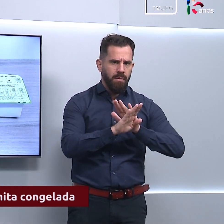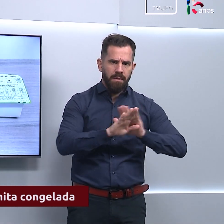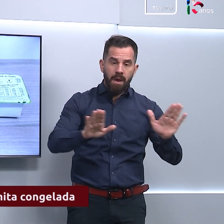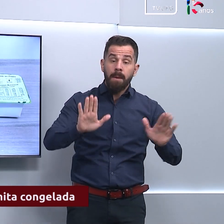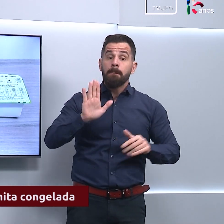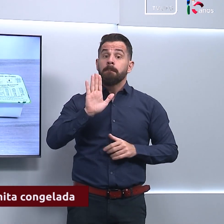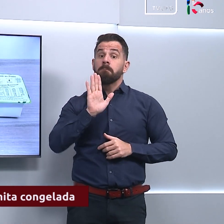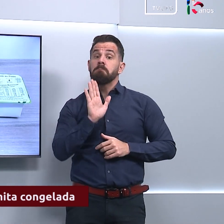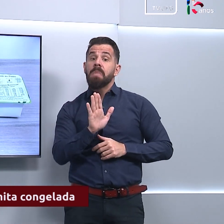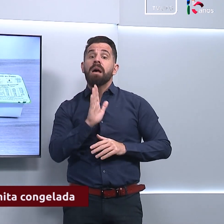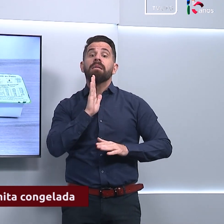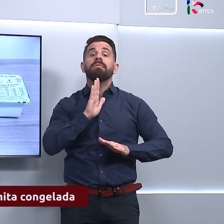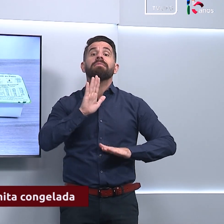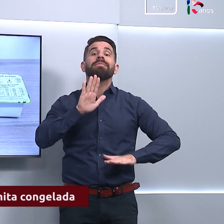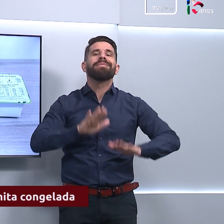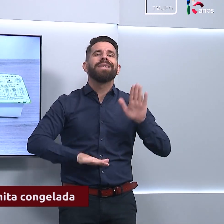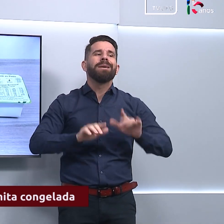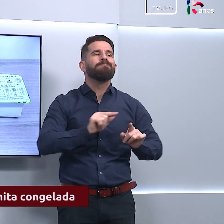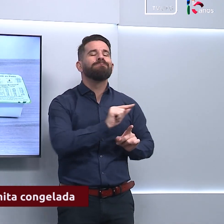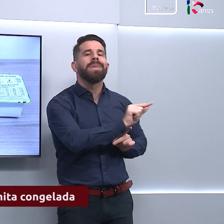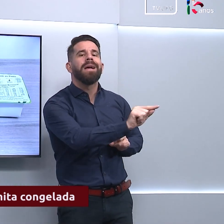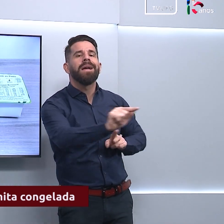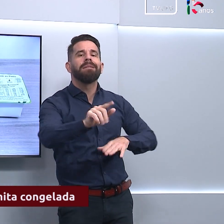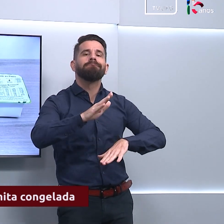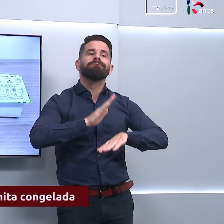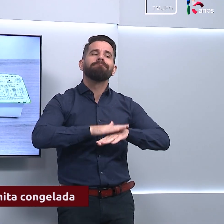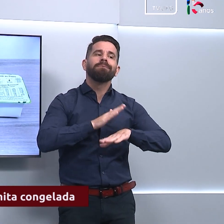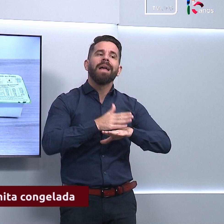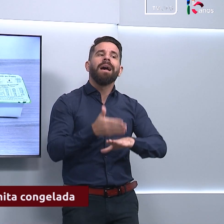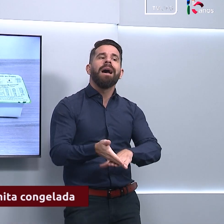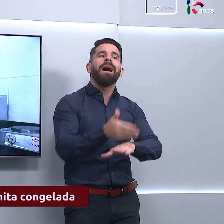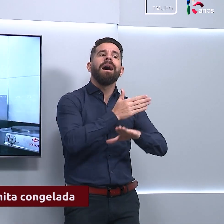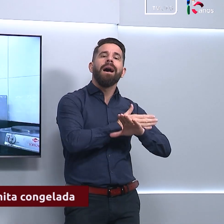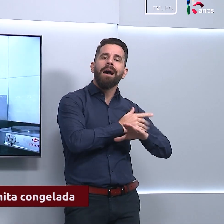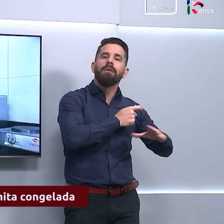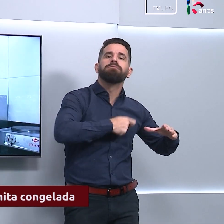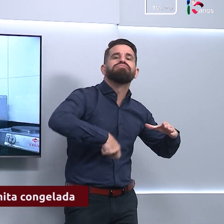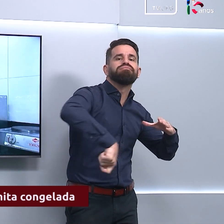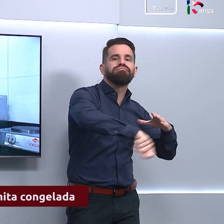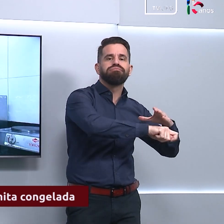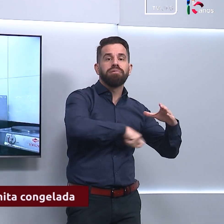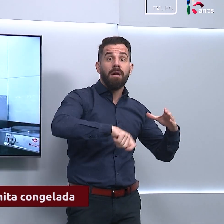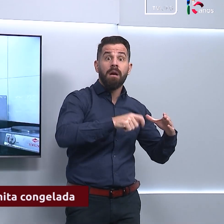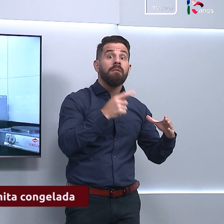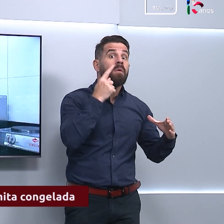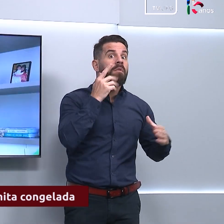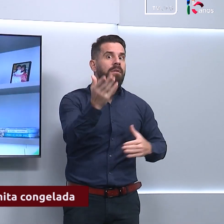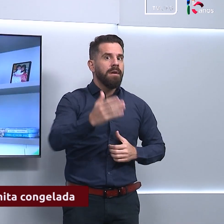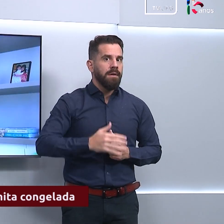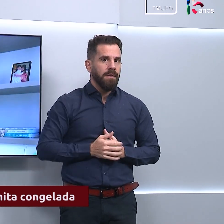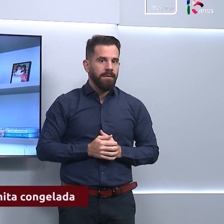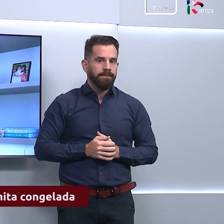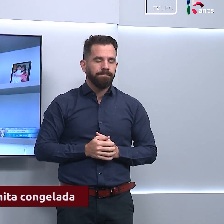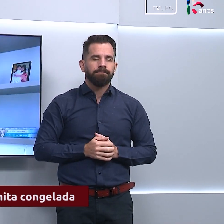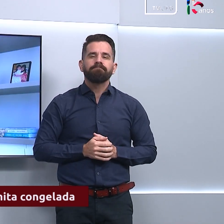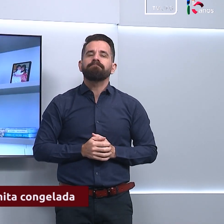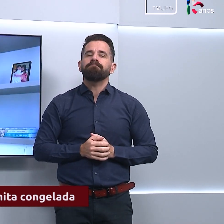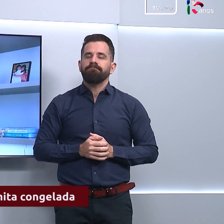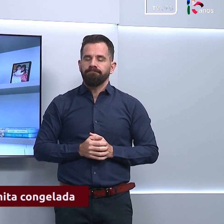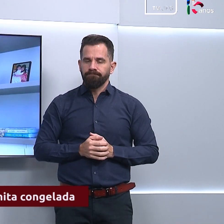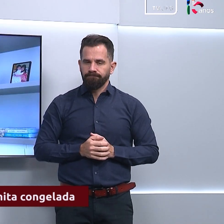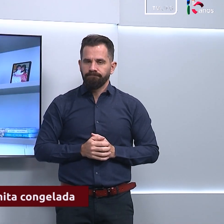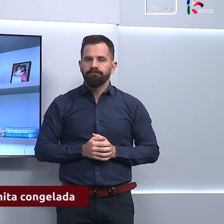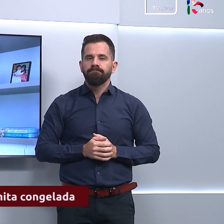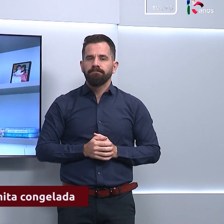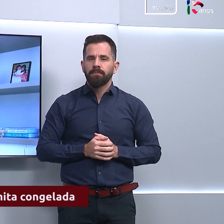Mas isso depende de como é preparado esse alimento. Vamos conferir. O processo principal